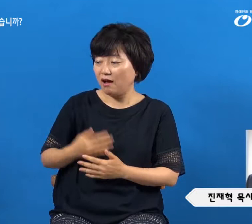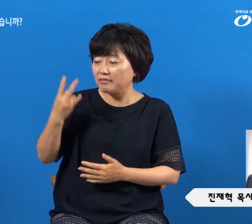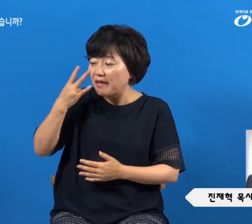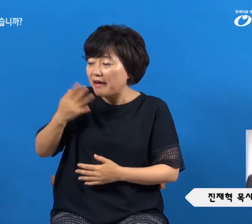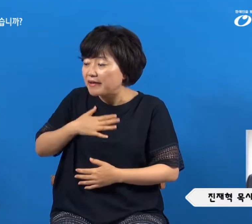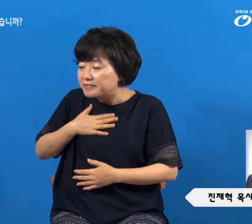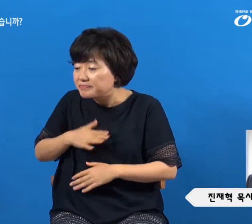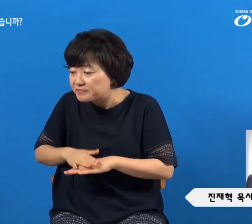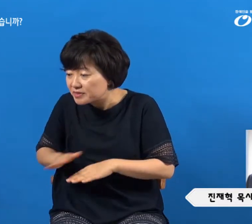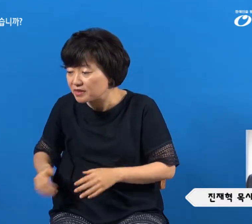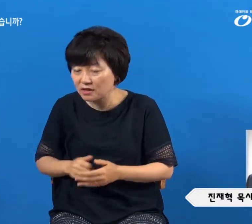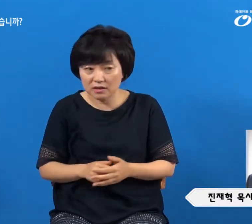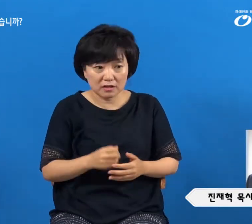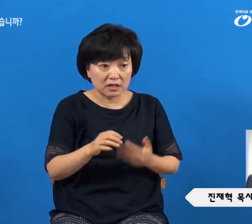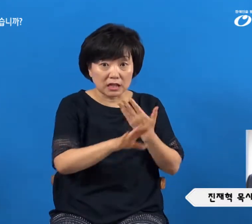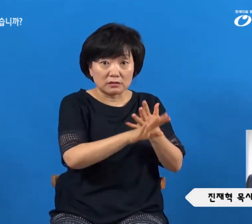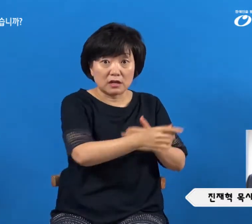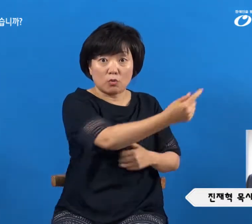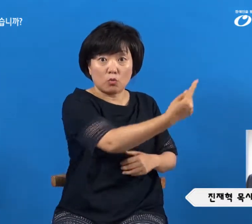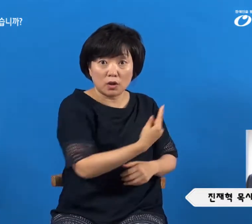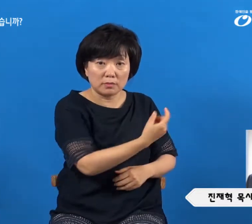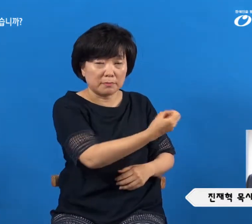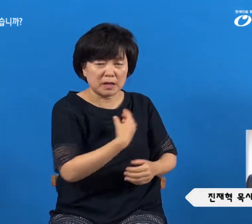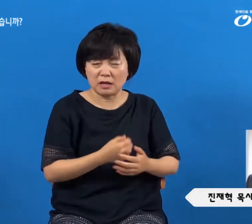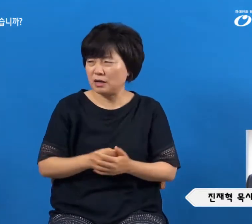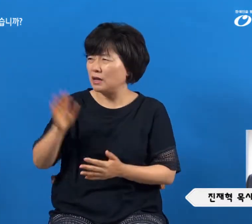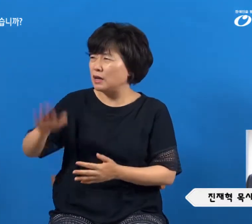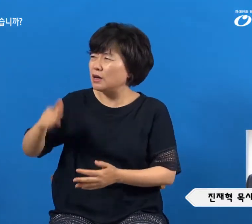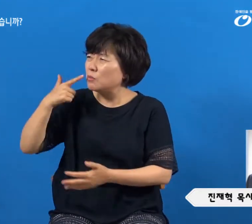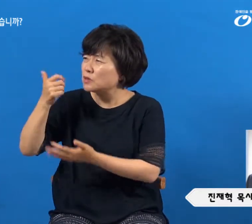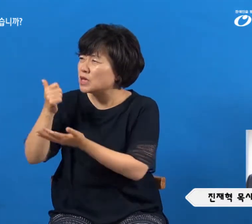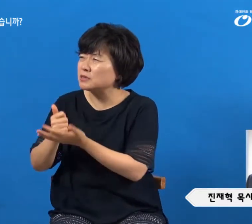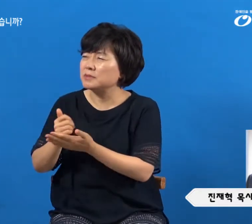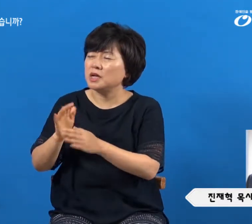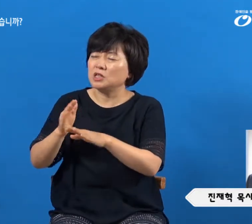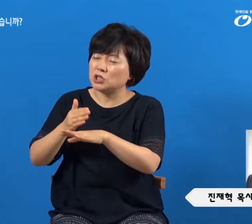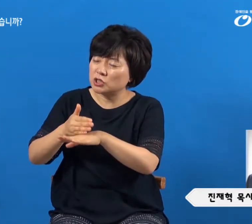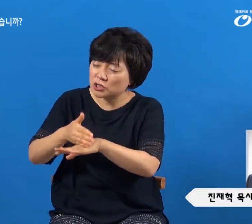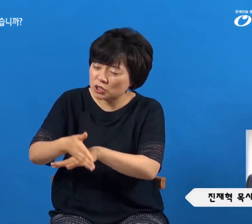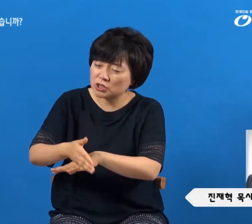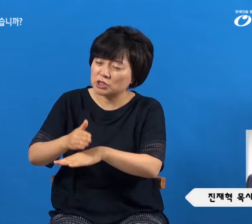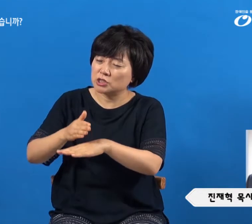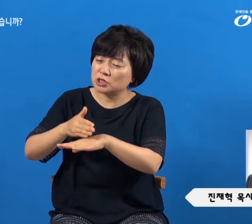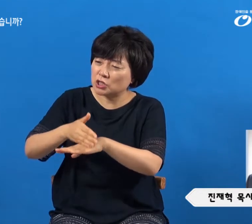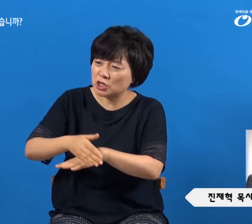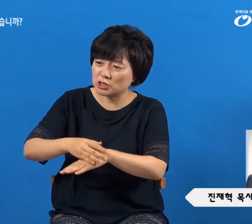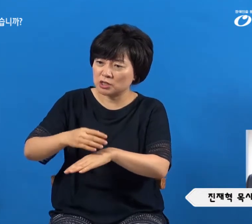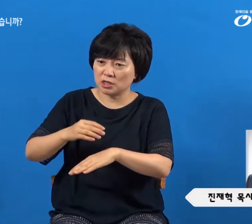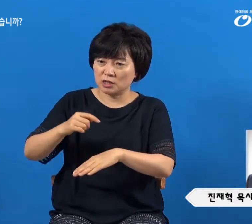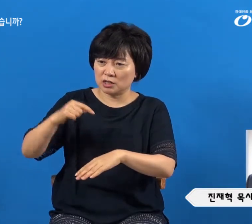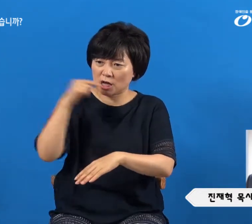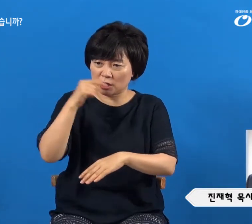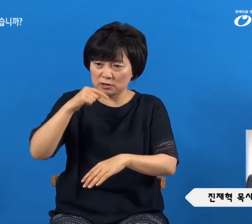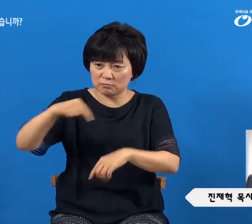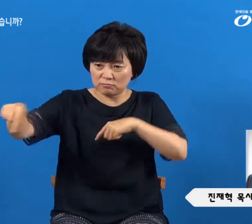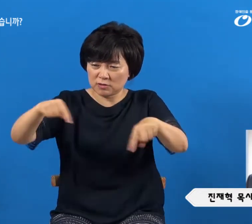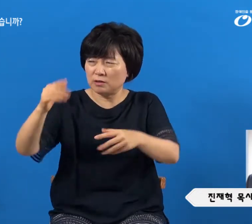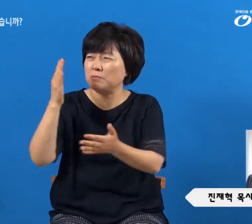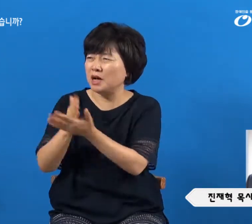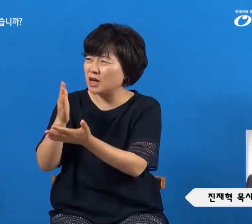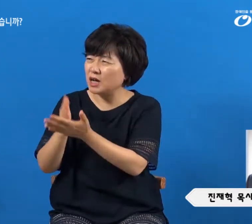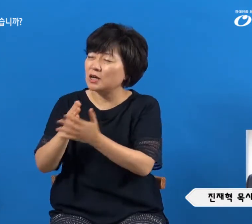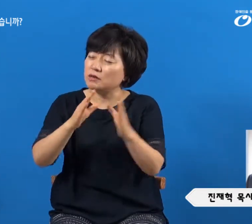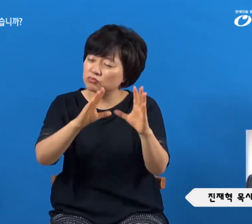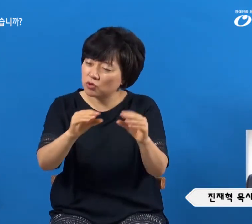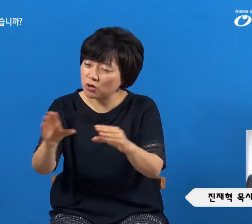또 다른 분이 오셔서 말씀합니다. 목사님, 그러면 안 되고요. 천천히 대화하면서 천천히 해야